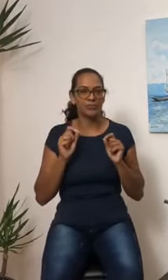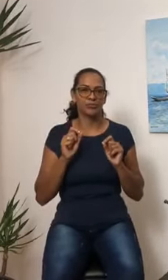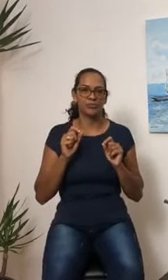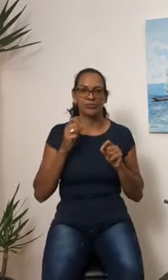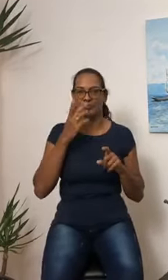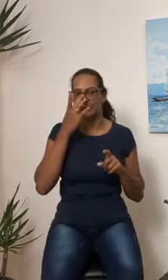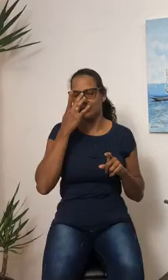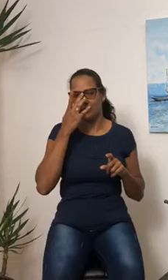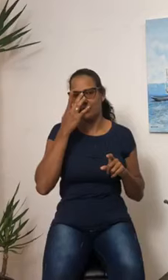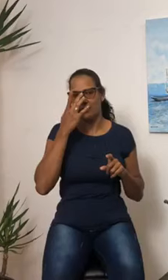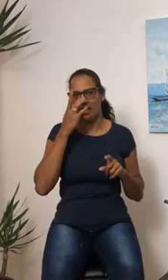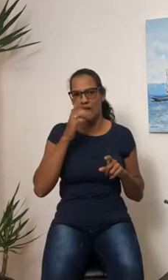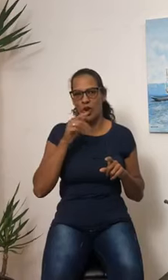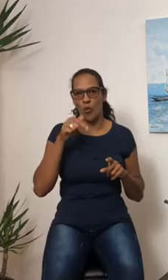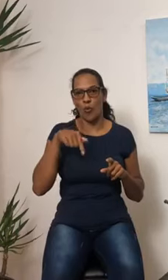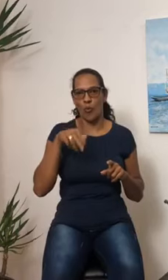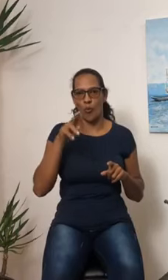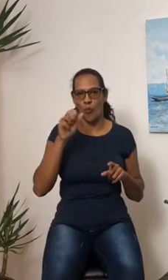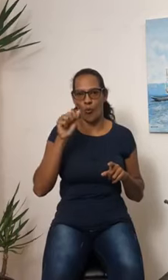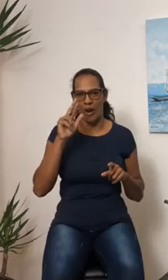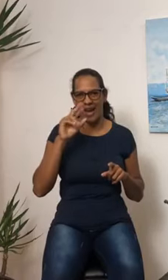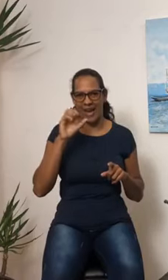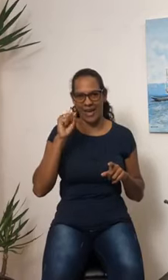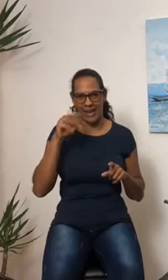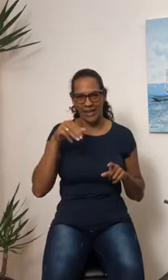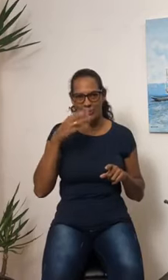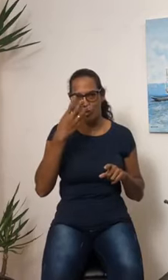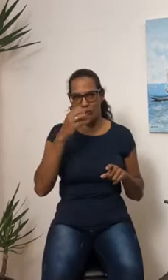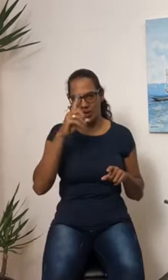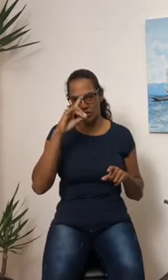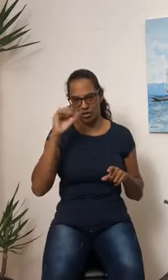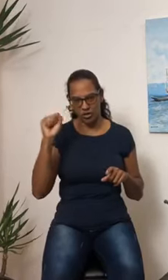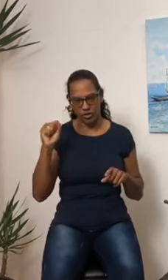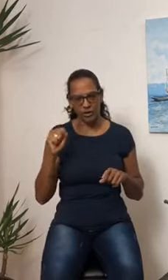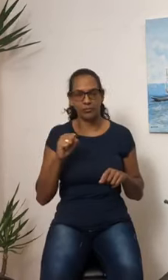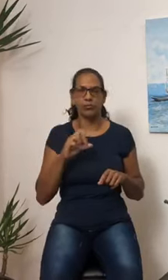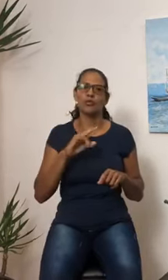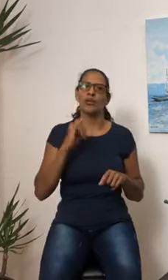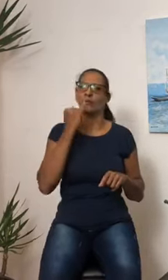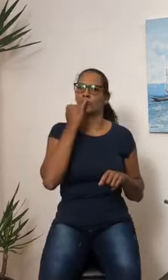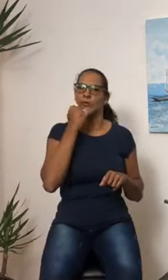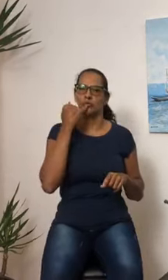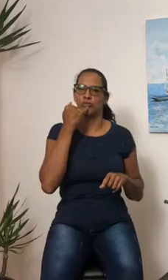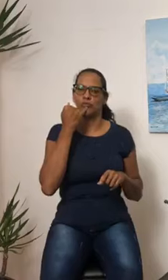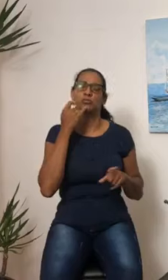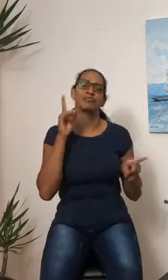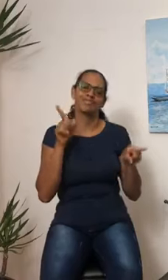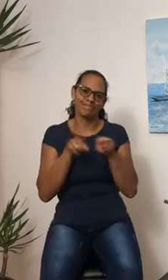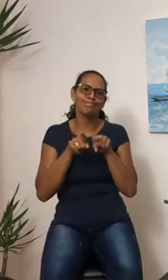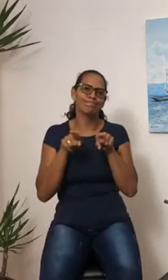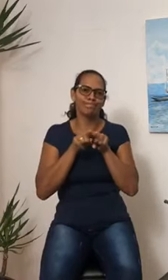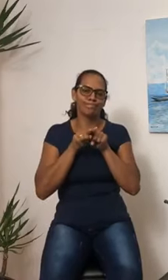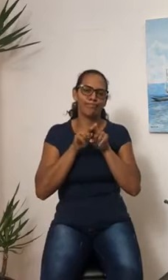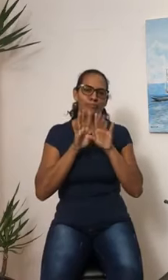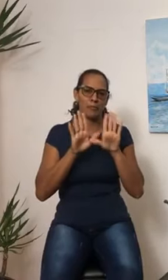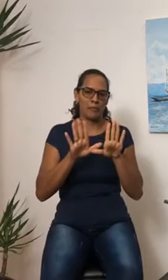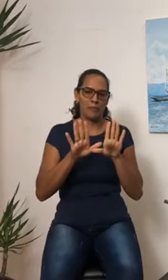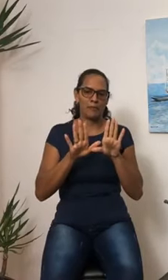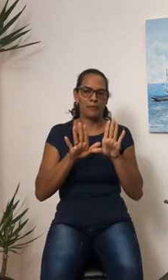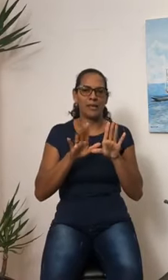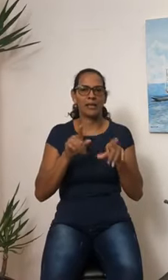a quaresma é uma época boa, não é pra se jejuar quem gosta e tal, é também, mas pra quem quer.